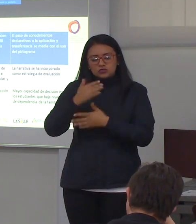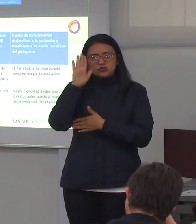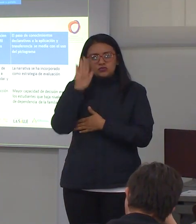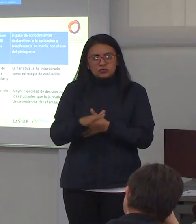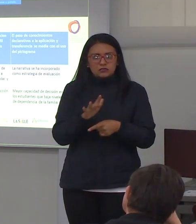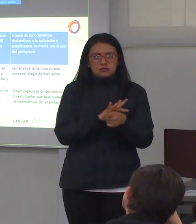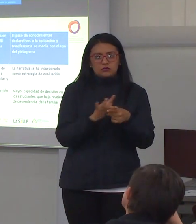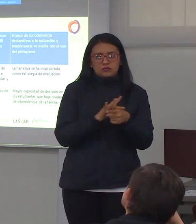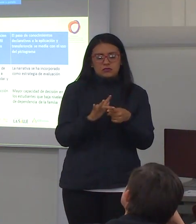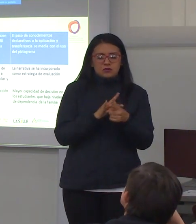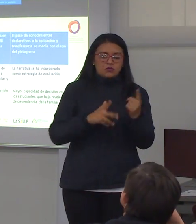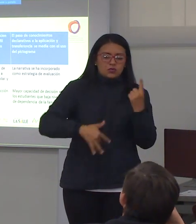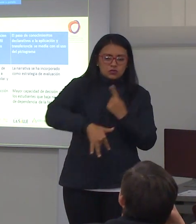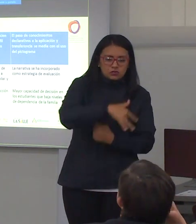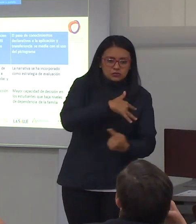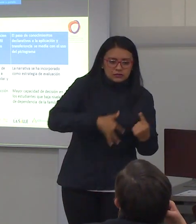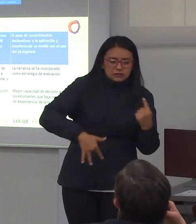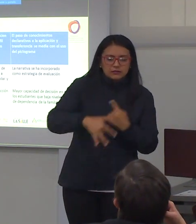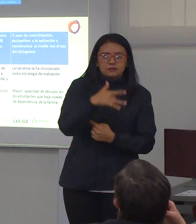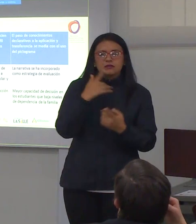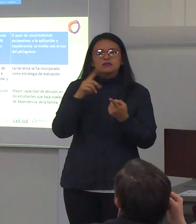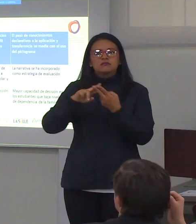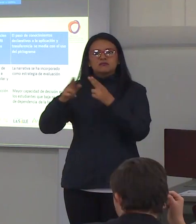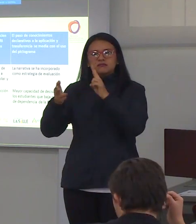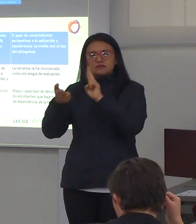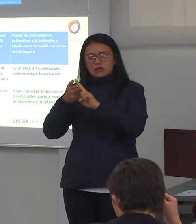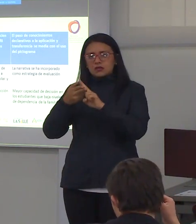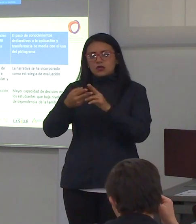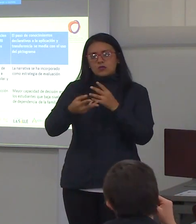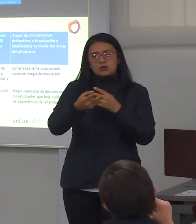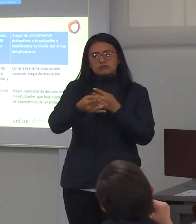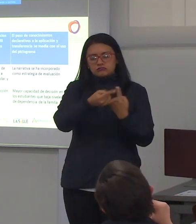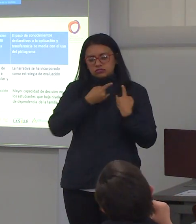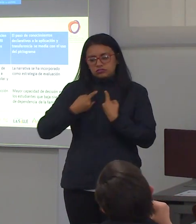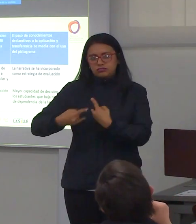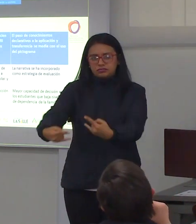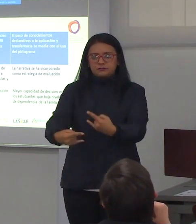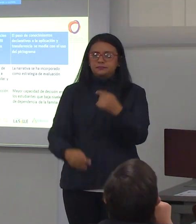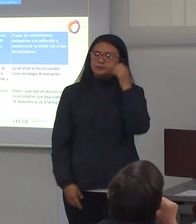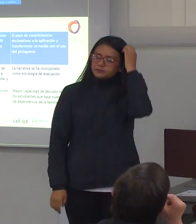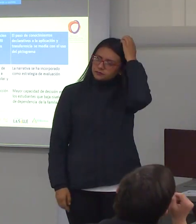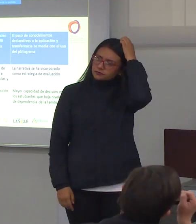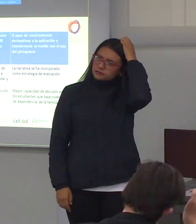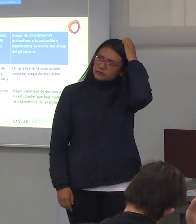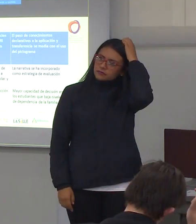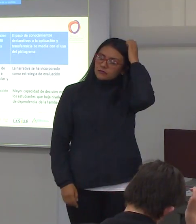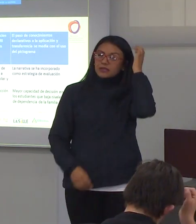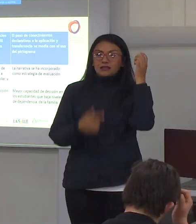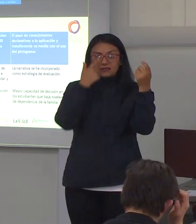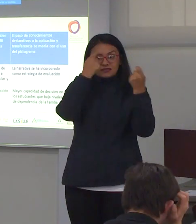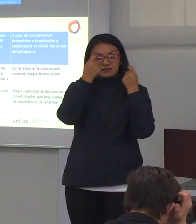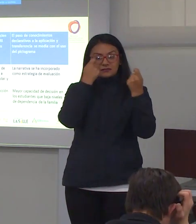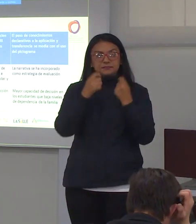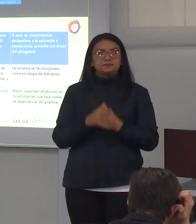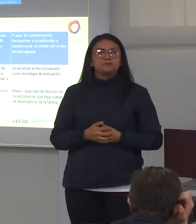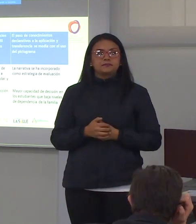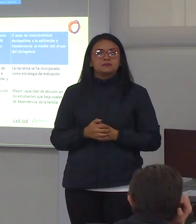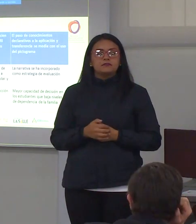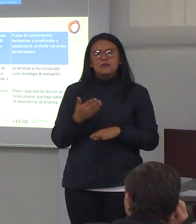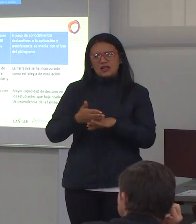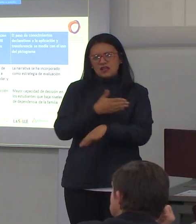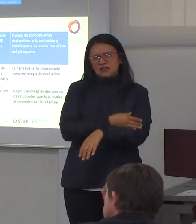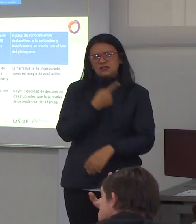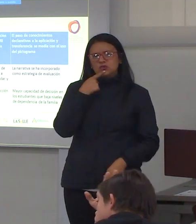aplicación en el contexto y lo que tiene que ver con la transferencia la estrategia como decía ahora debe ser digamos